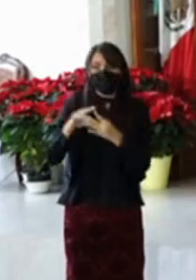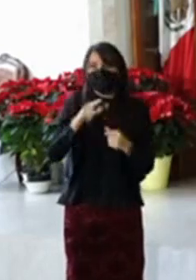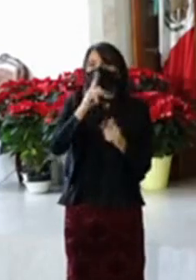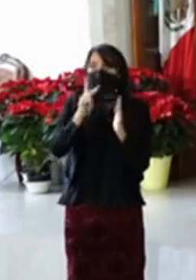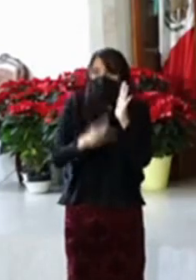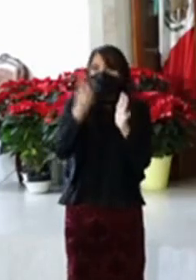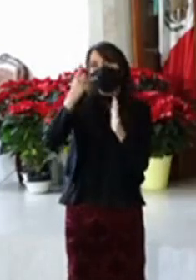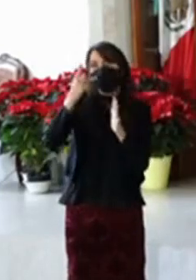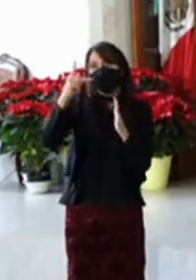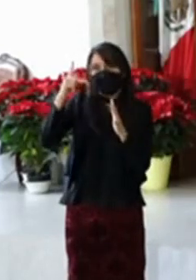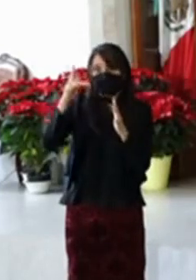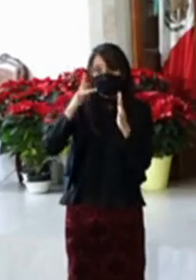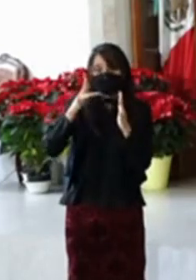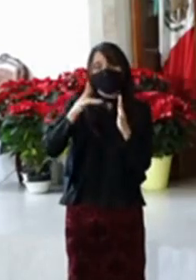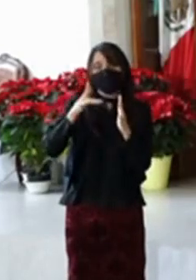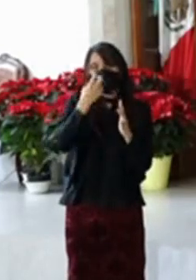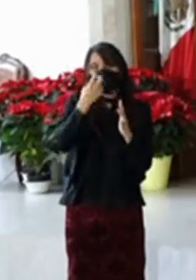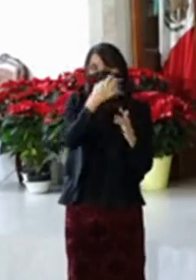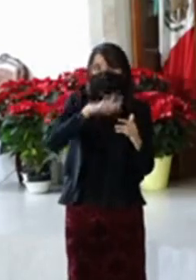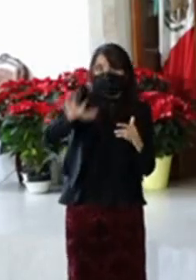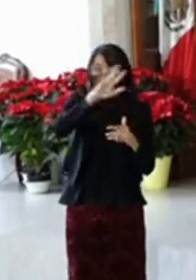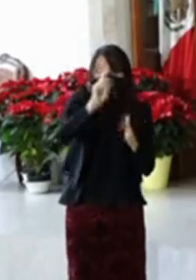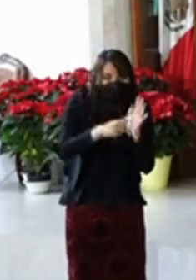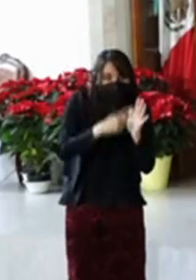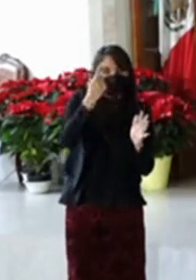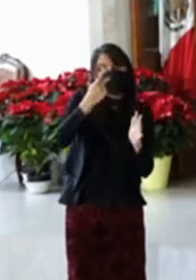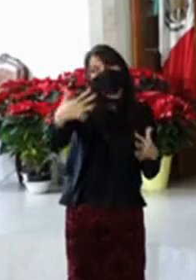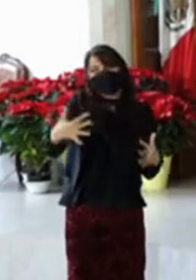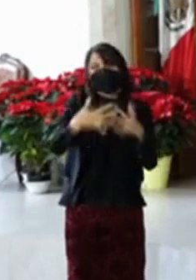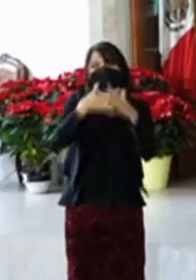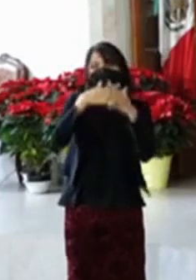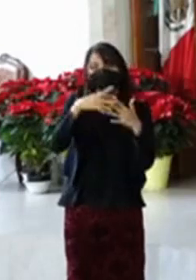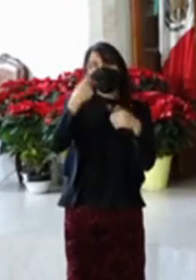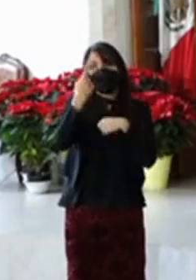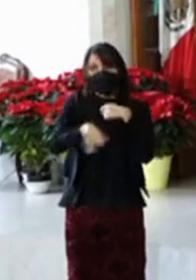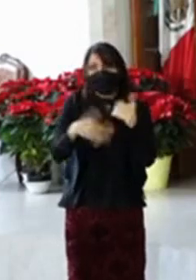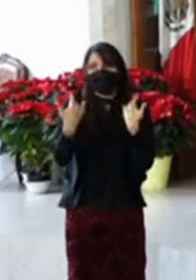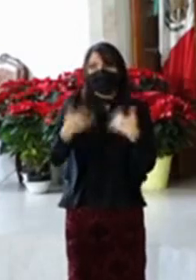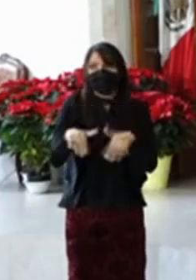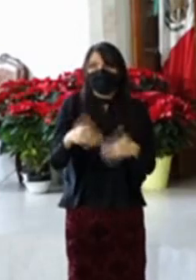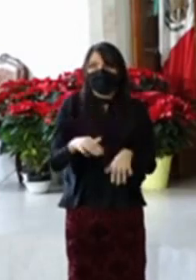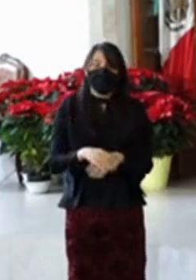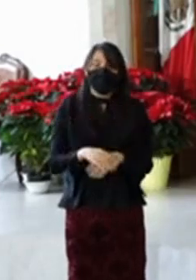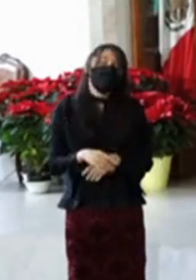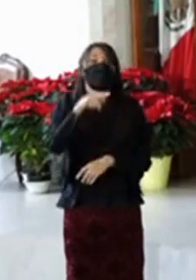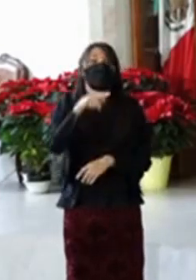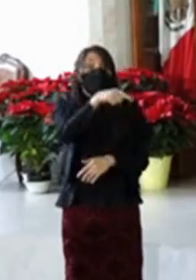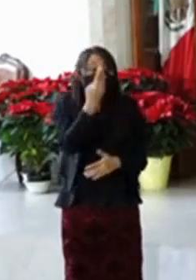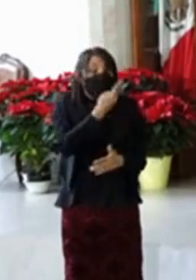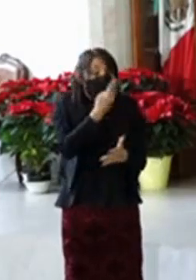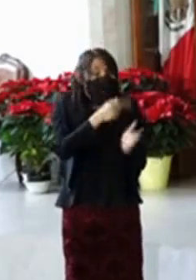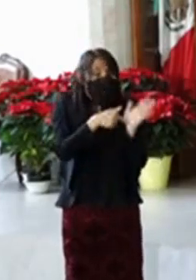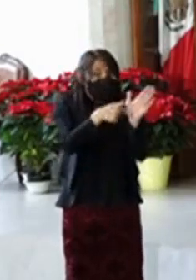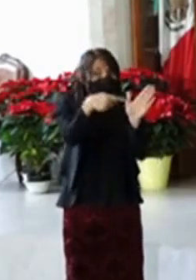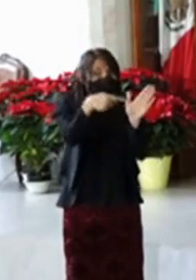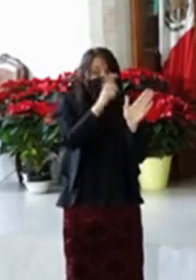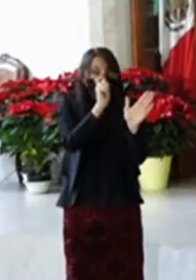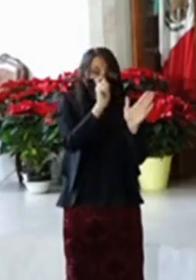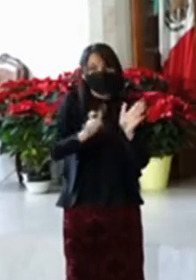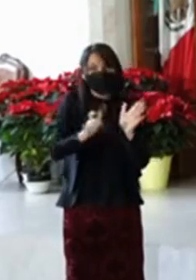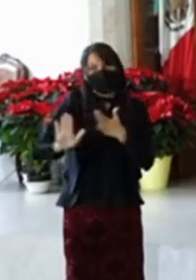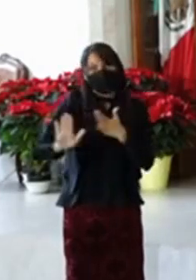vino el peligro para la nación. Hubo profetas, porque la